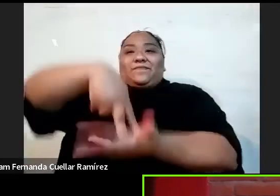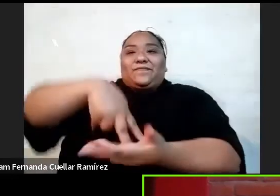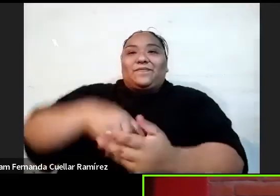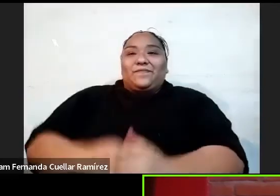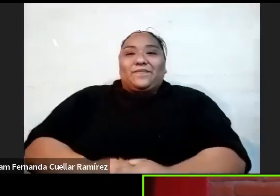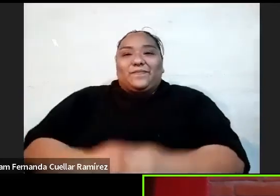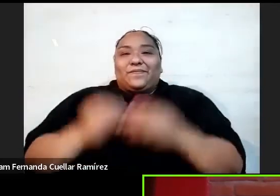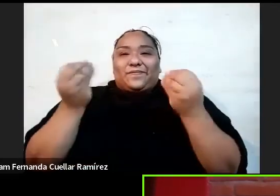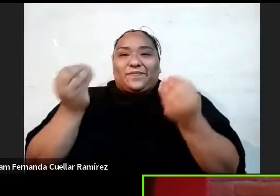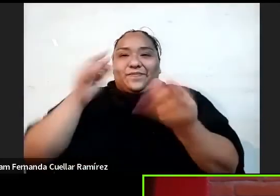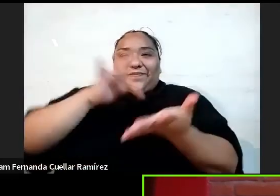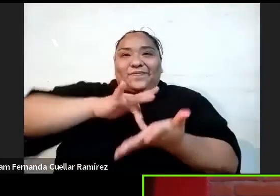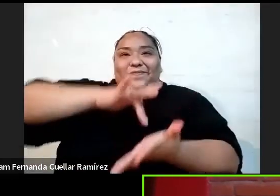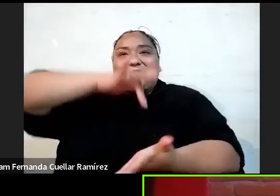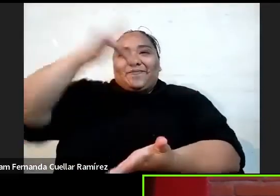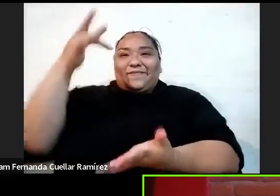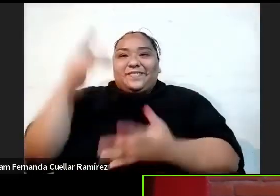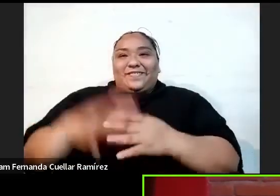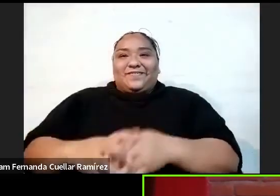Muchas gracias.